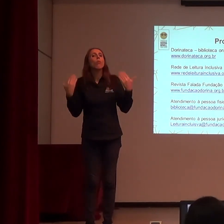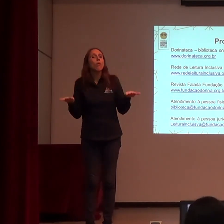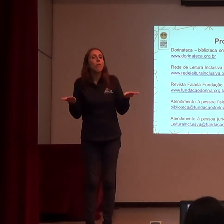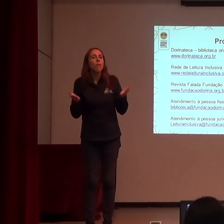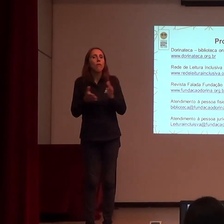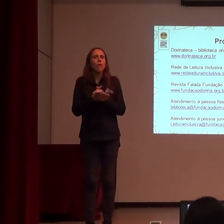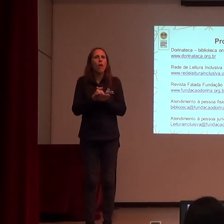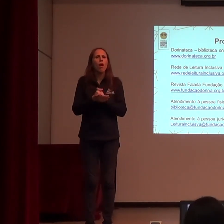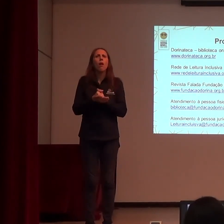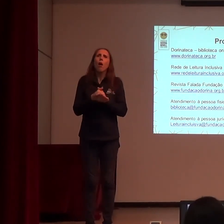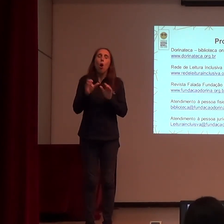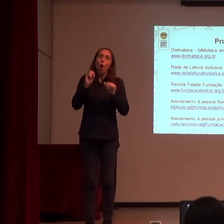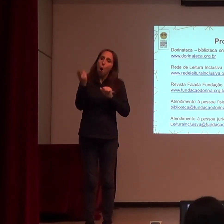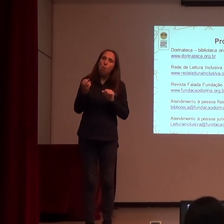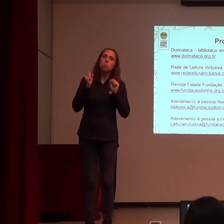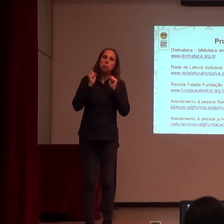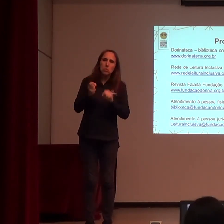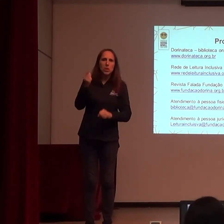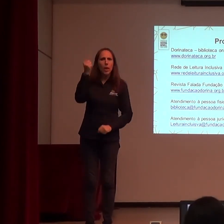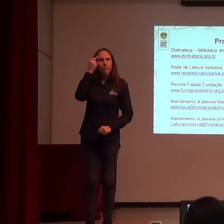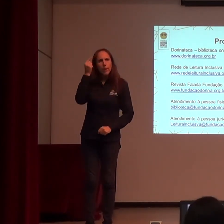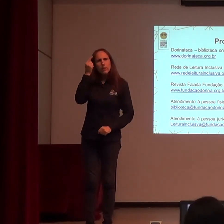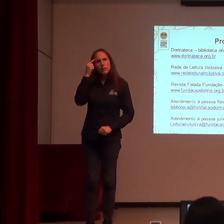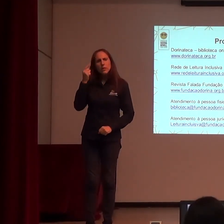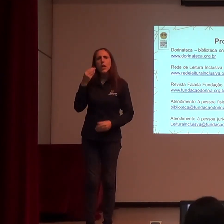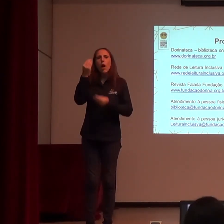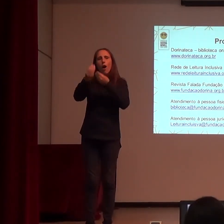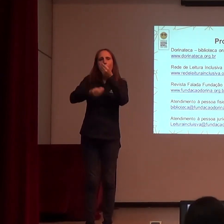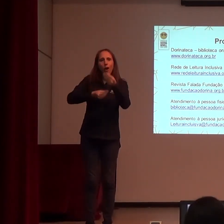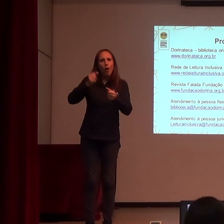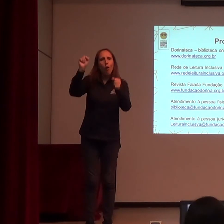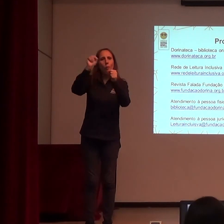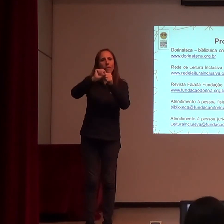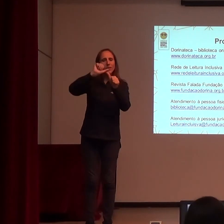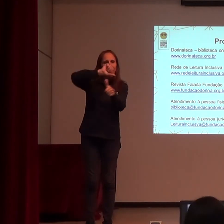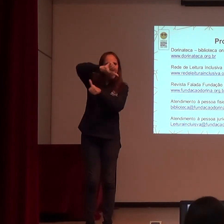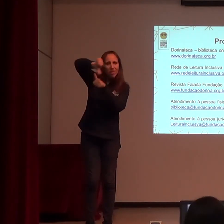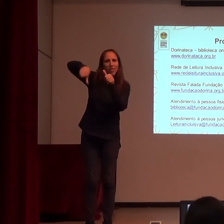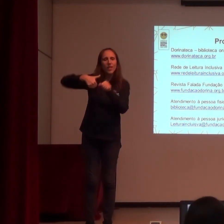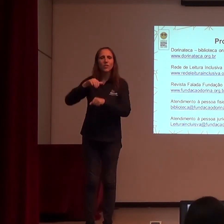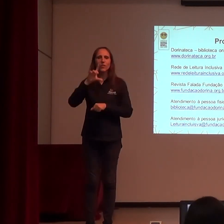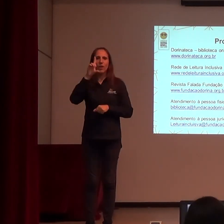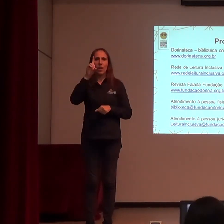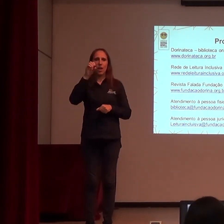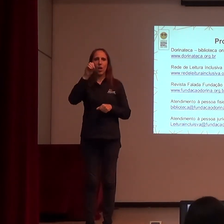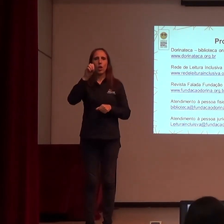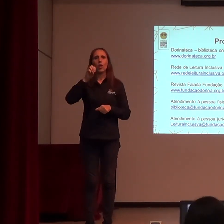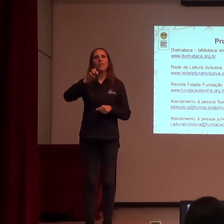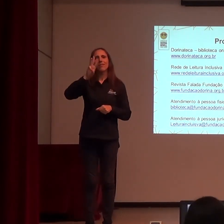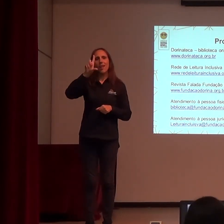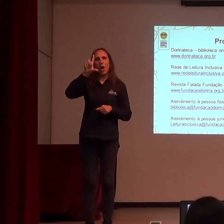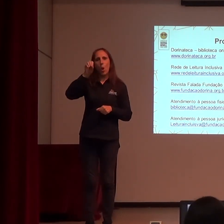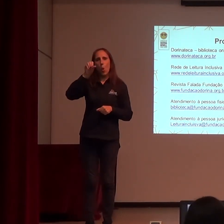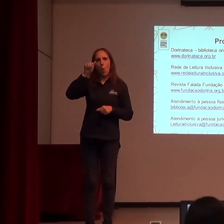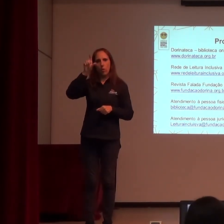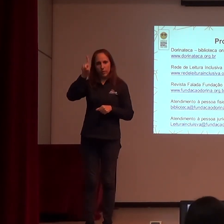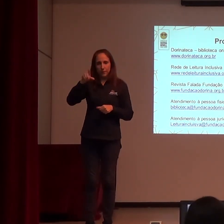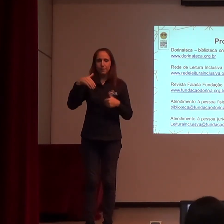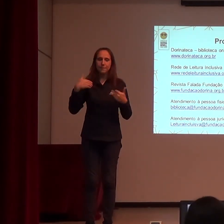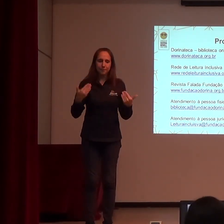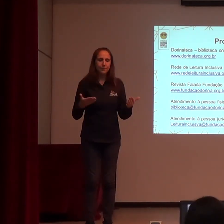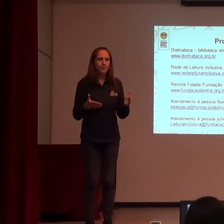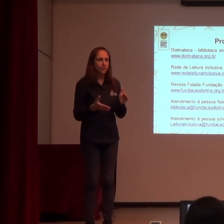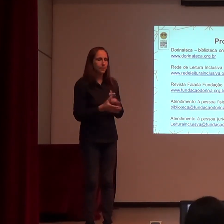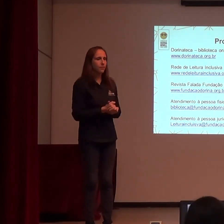possível pensar nisso, nessa possibilidade de disponibilizar os arquivos para download? Ai, acabou até que eu antecipei, né?